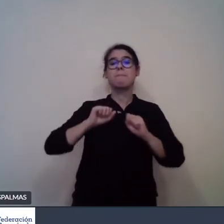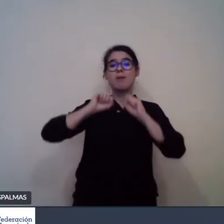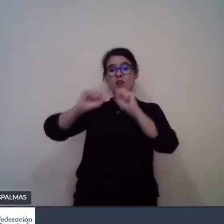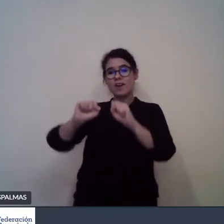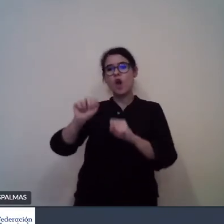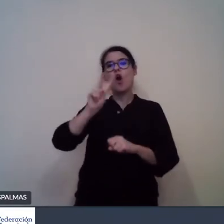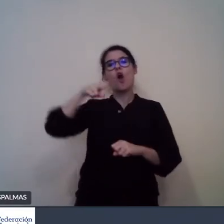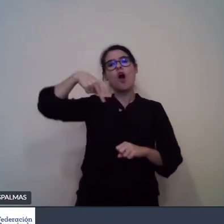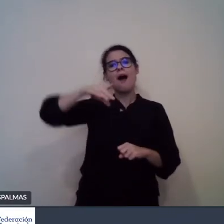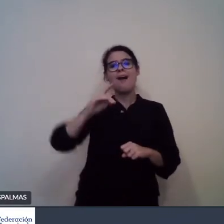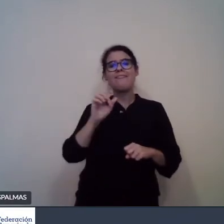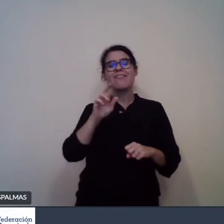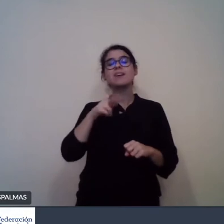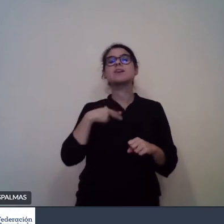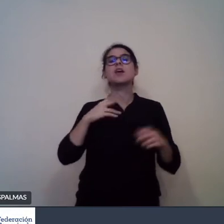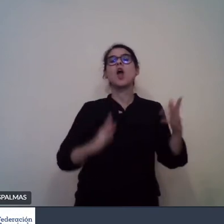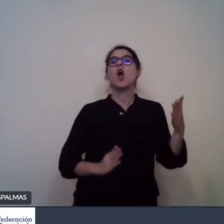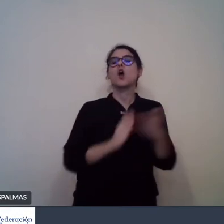corto desde poste alto.